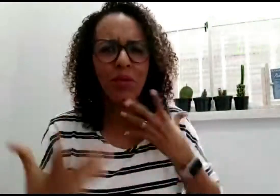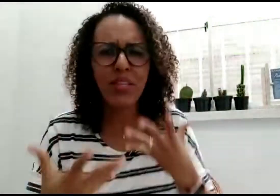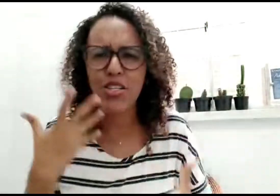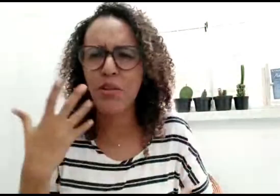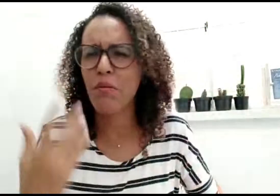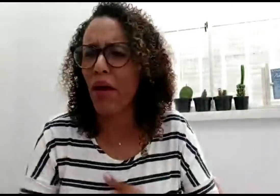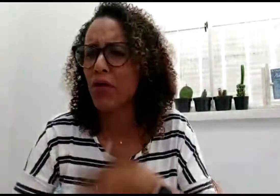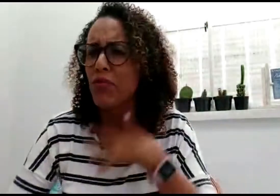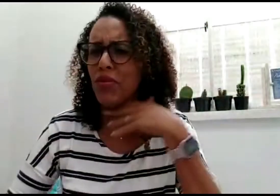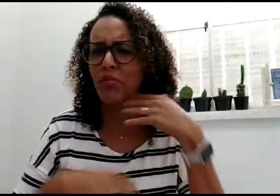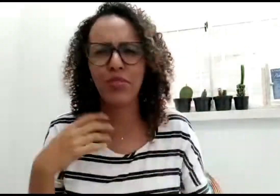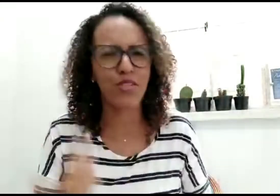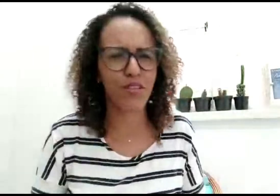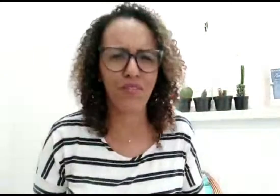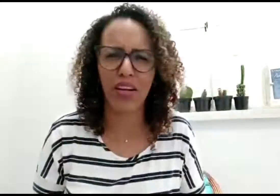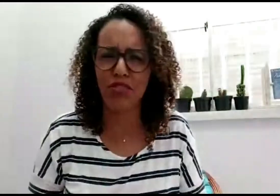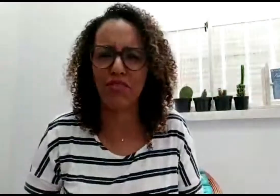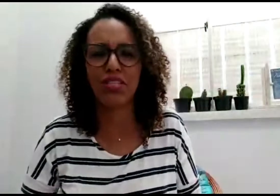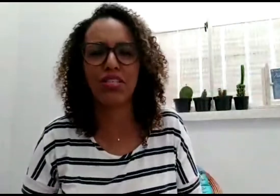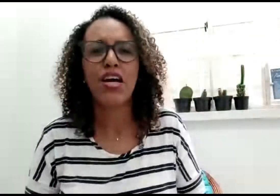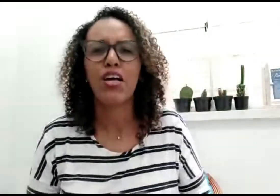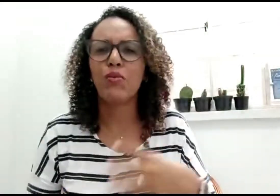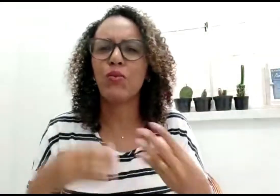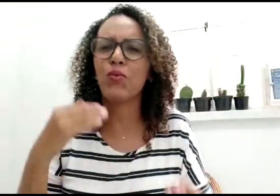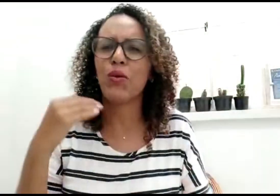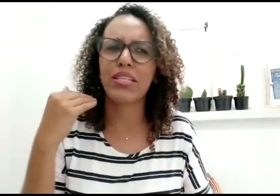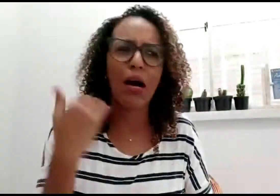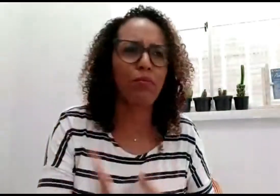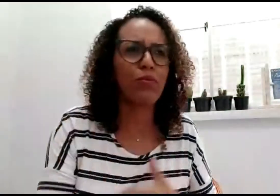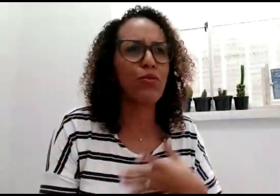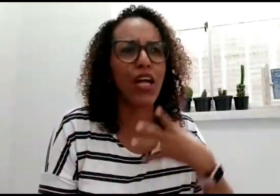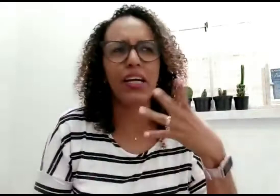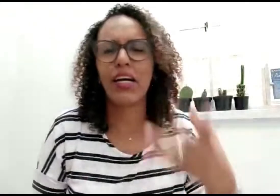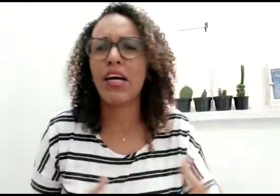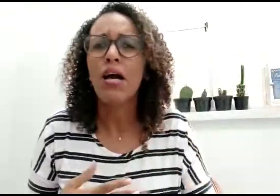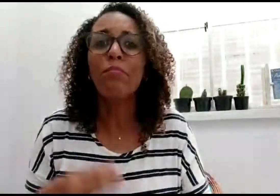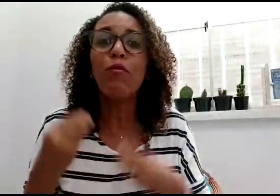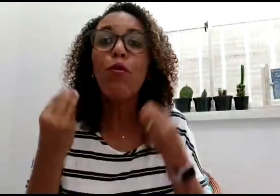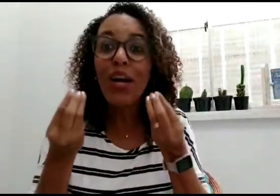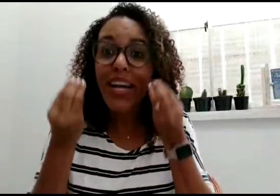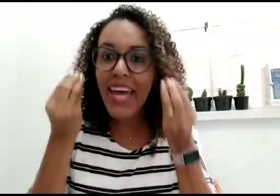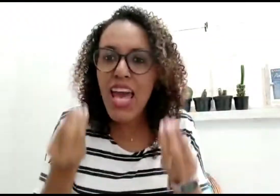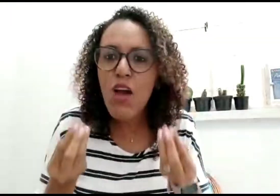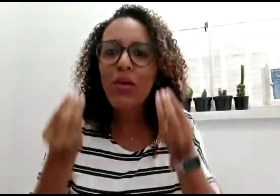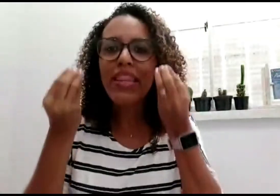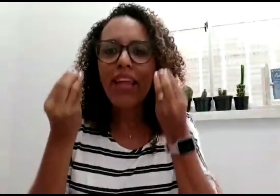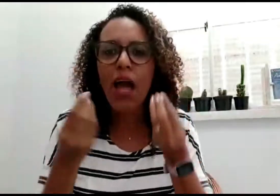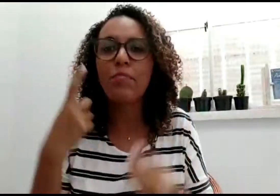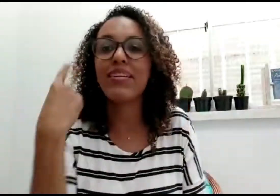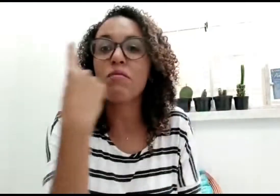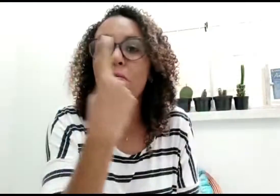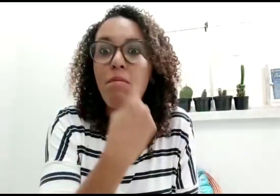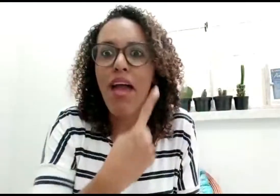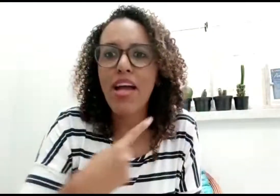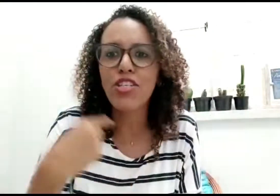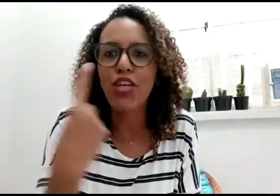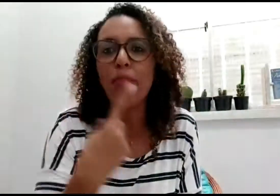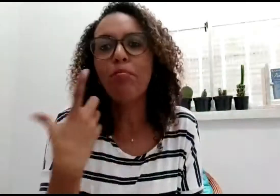muita gente me pergunta, muita gente fala às vezes no WhatsApp, no Instagram, por que o intérprete mexe a